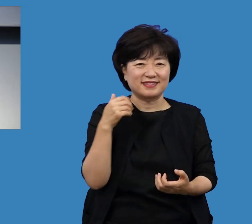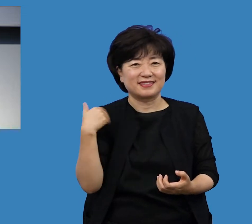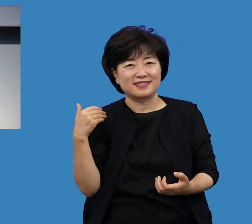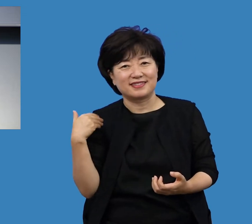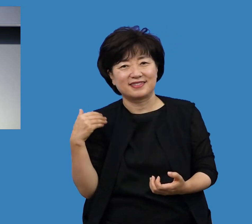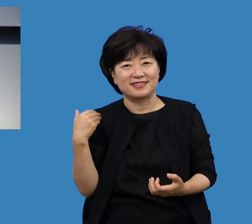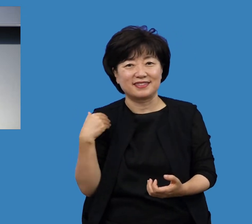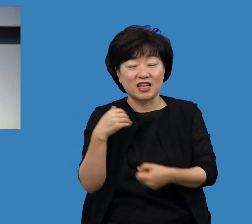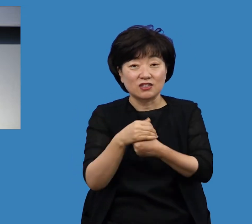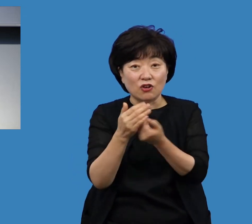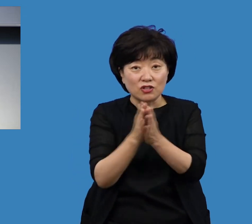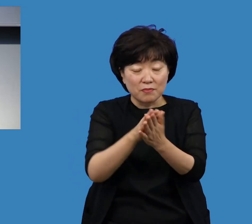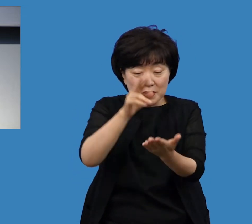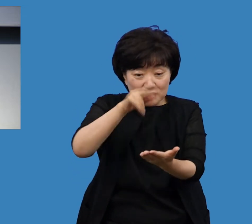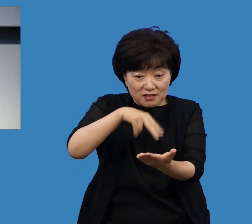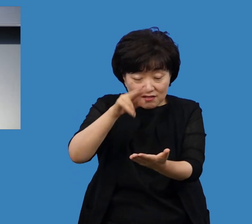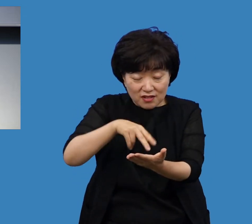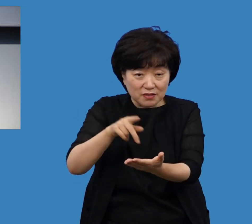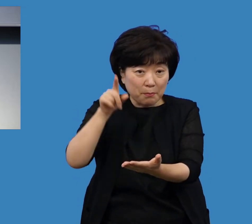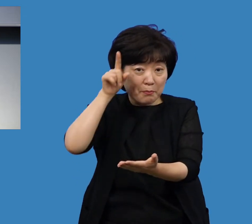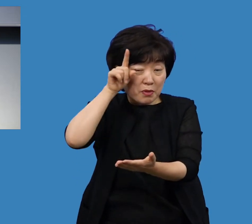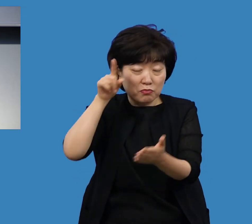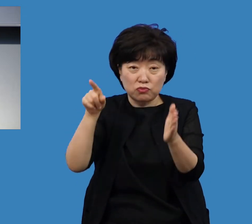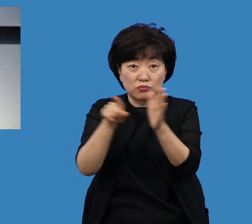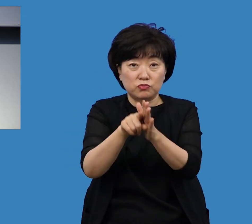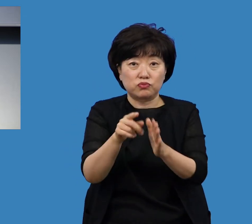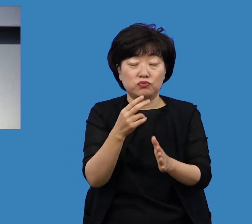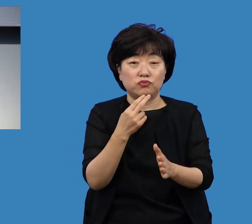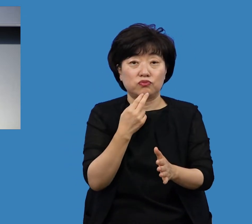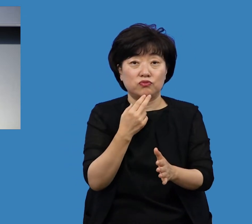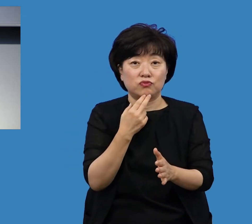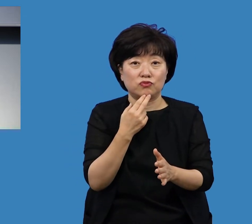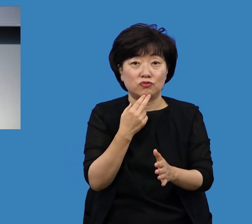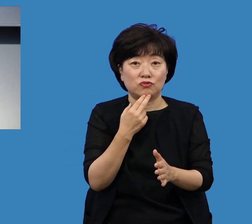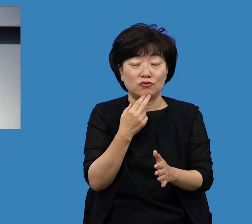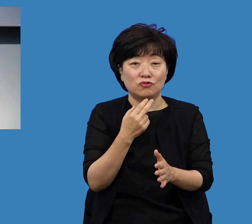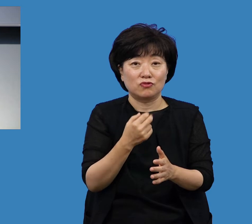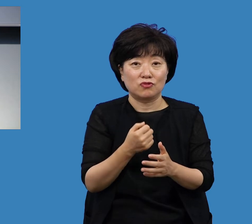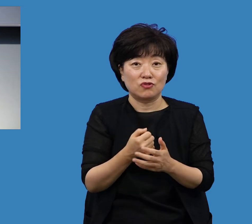이게 100% 사실이라고는 알 수 있는 방법은 절대로 없습니다. 그것은